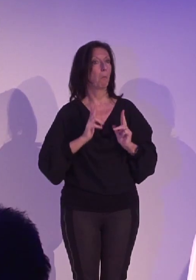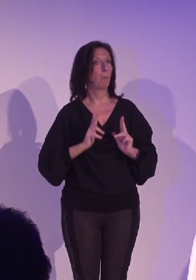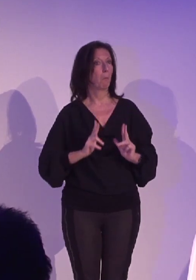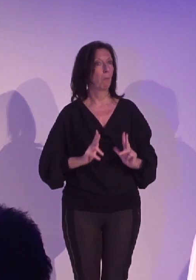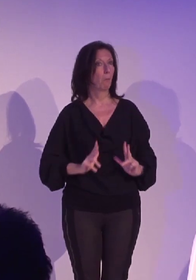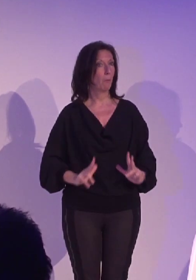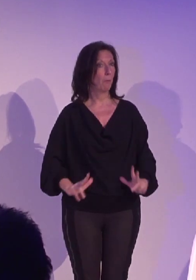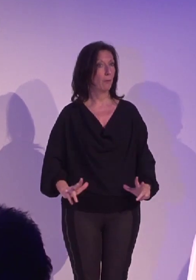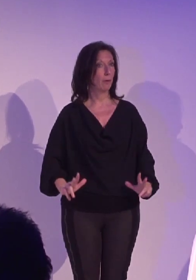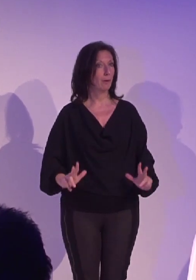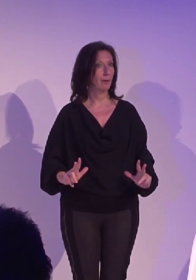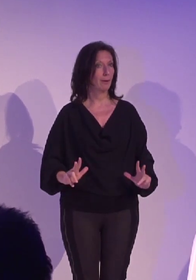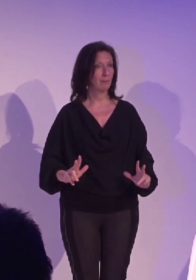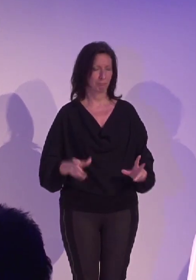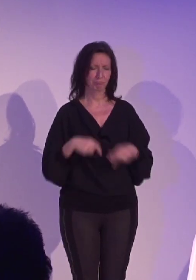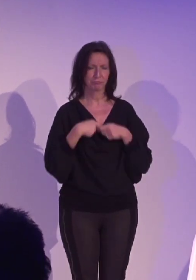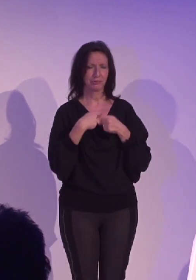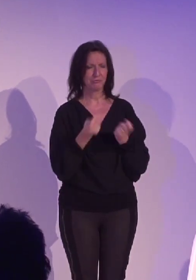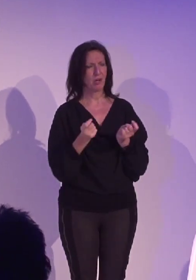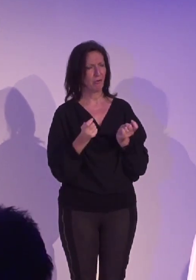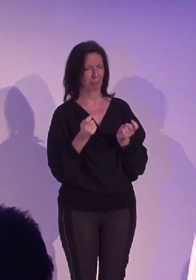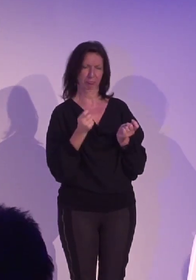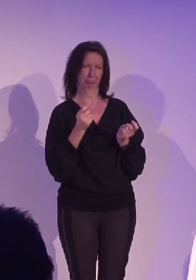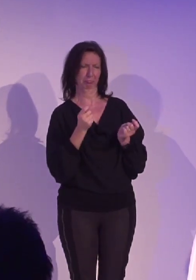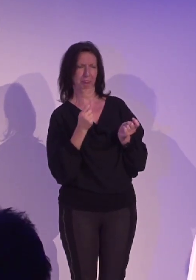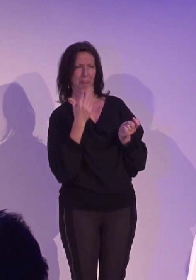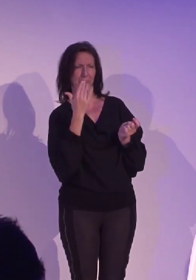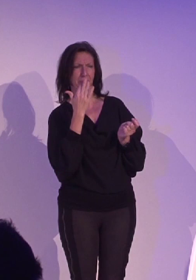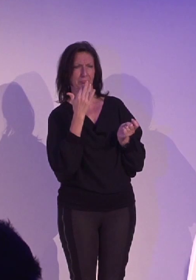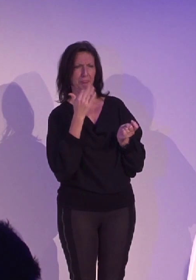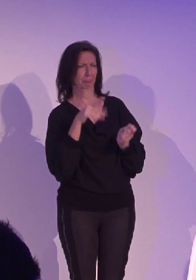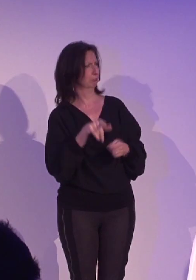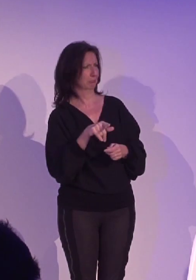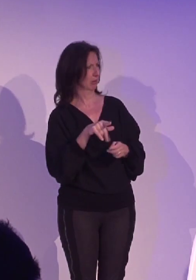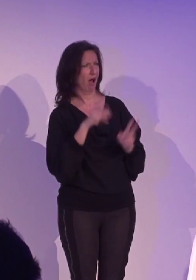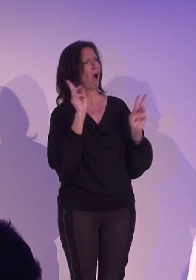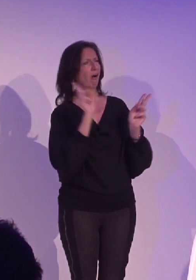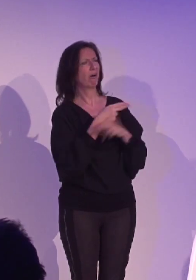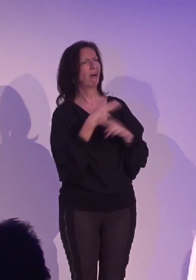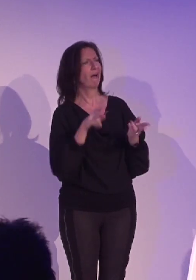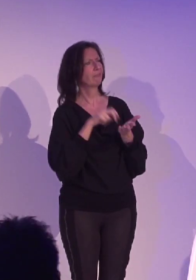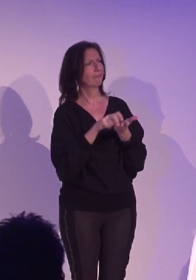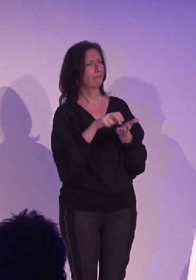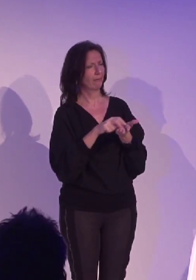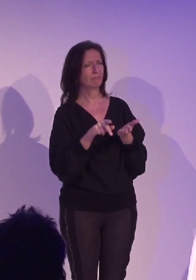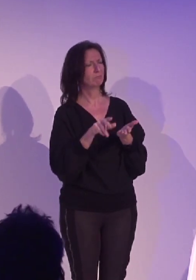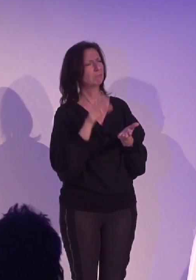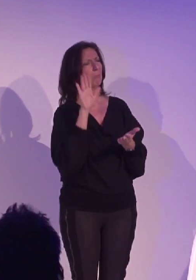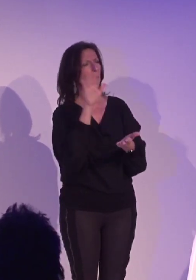stehen. Der Verkäufer versichert, die kann nicht gehen. Die bleibt